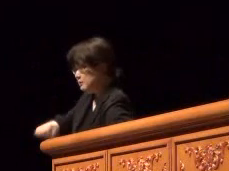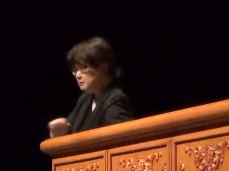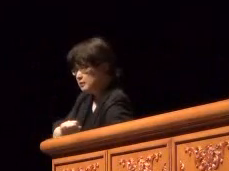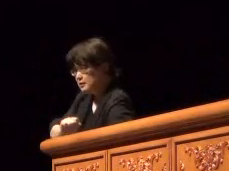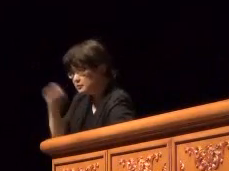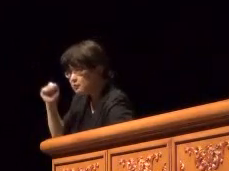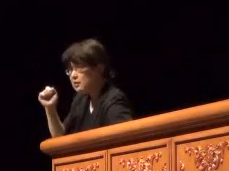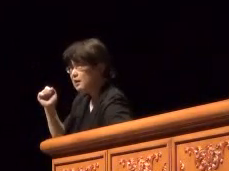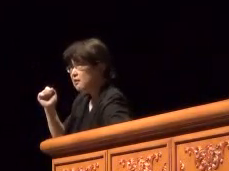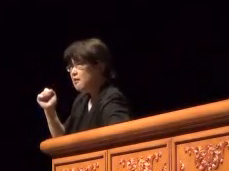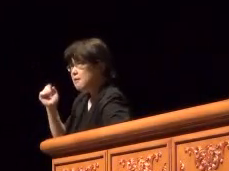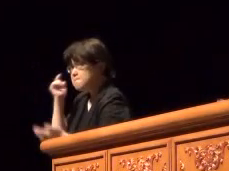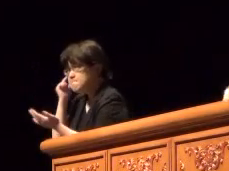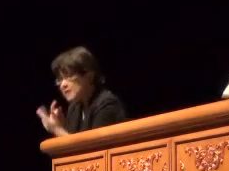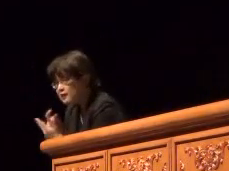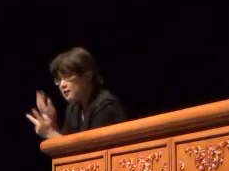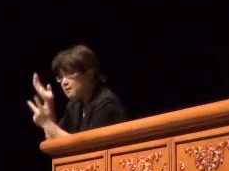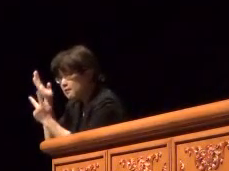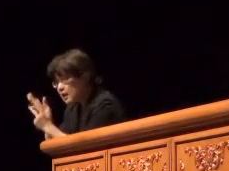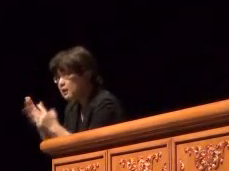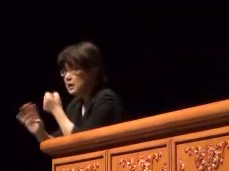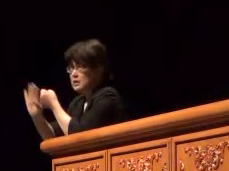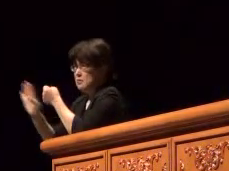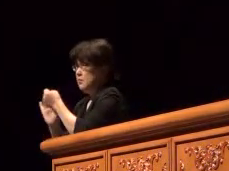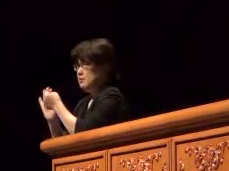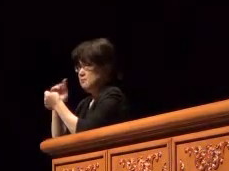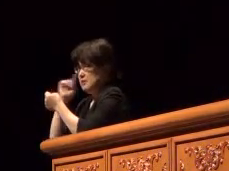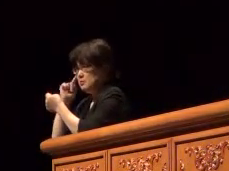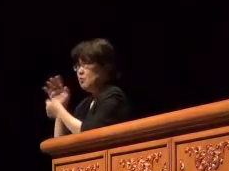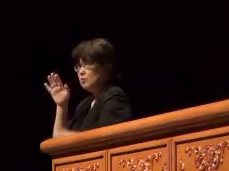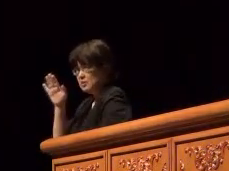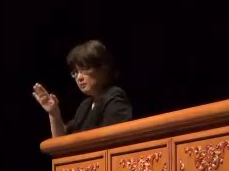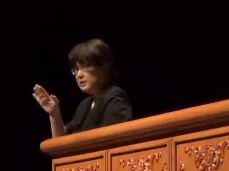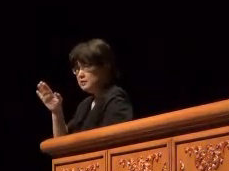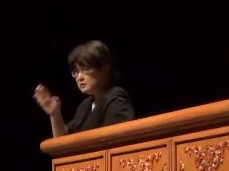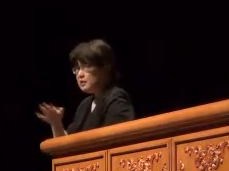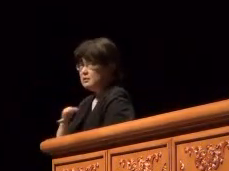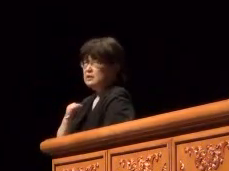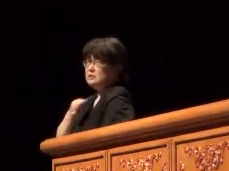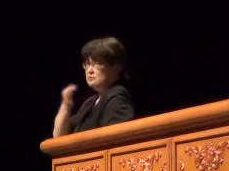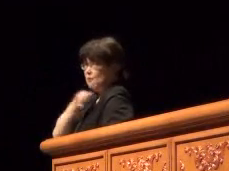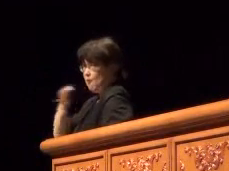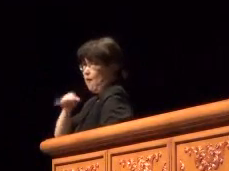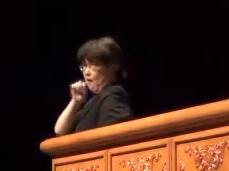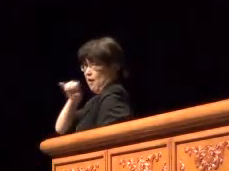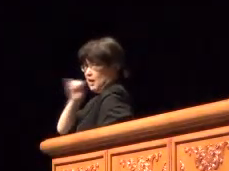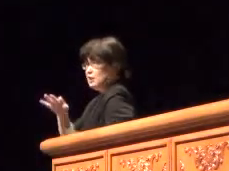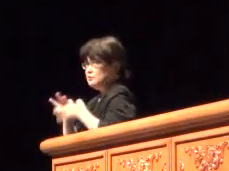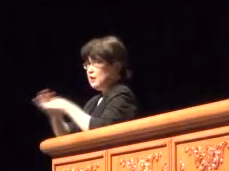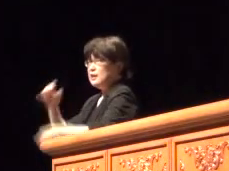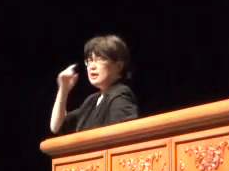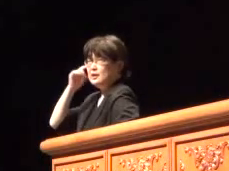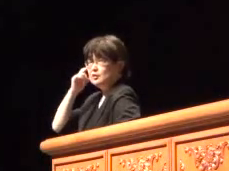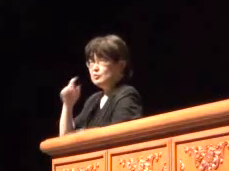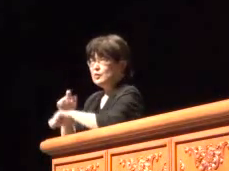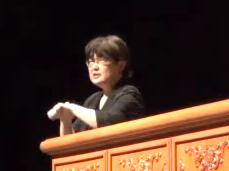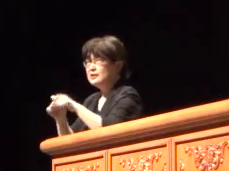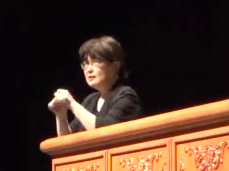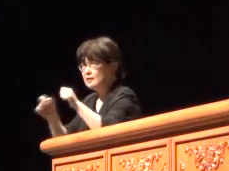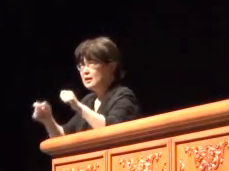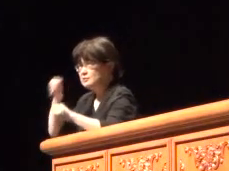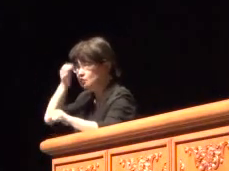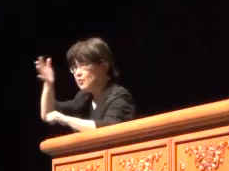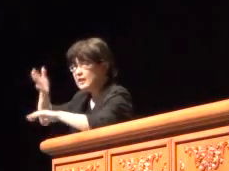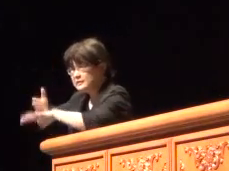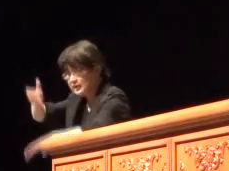しかない、その中から私たちが声を上げていきたいと思います。ふざけちゃいました、ごめんなさい、あり